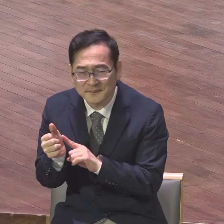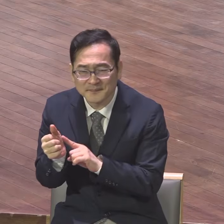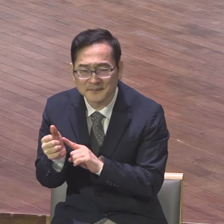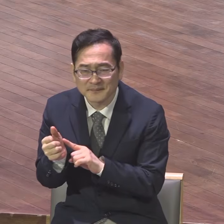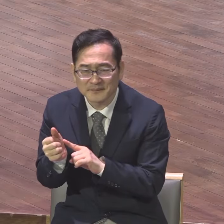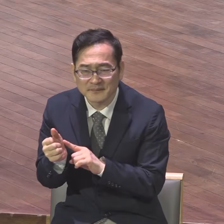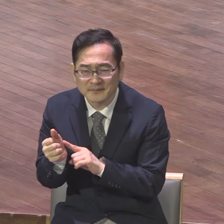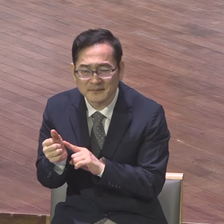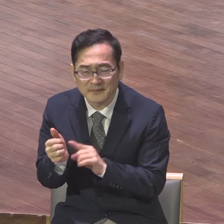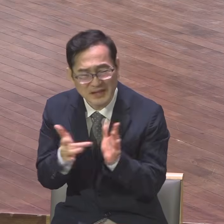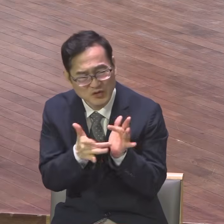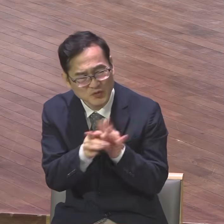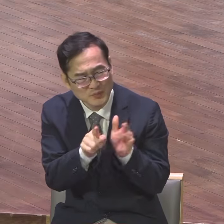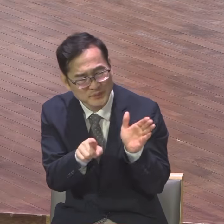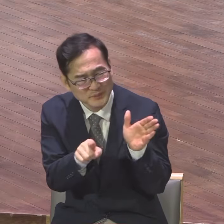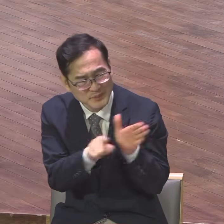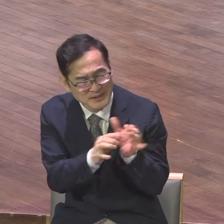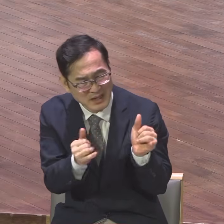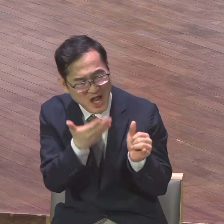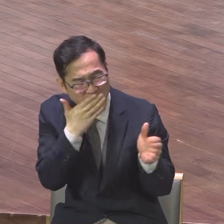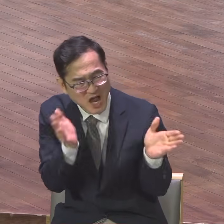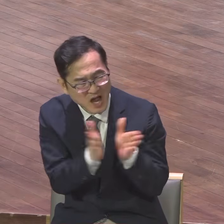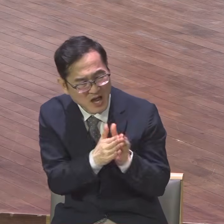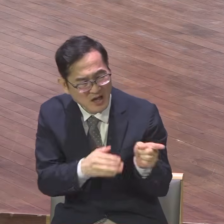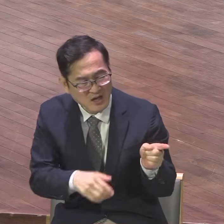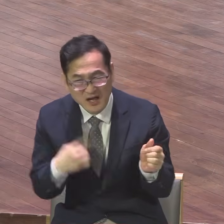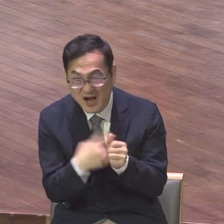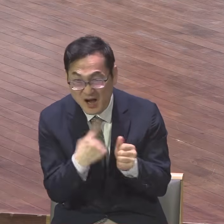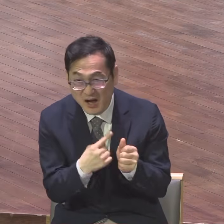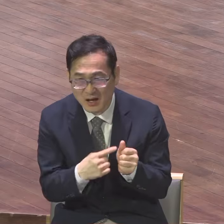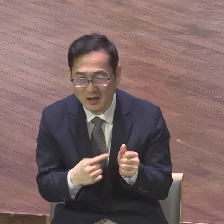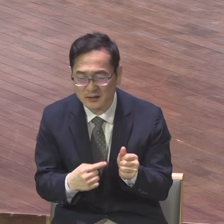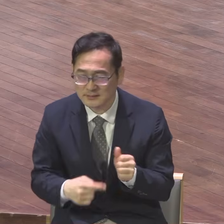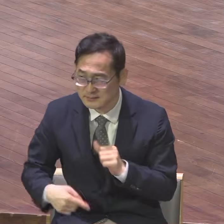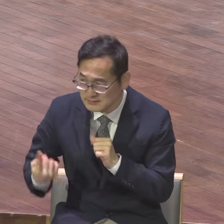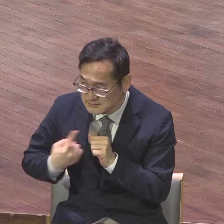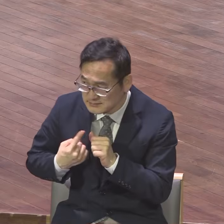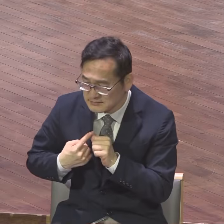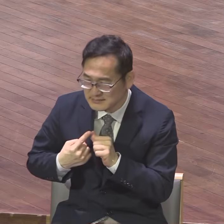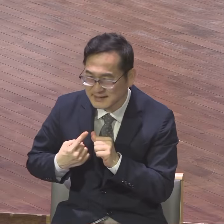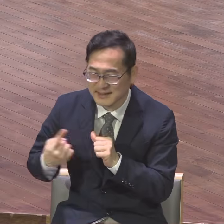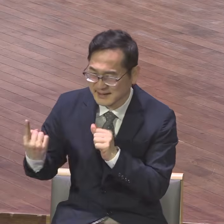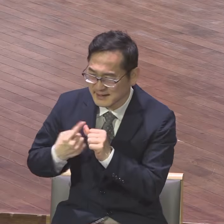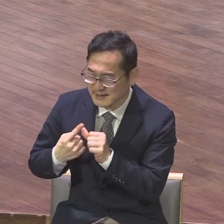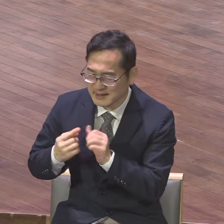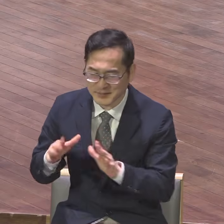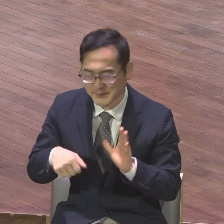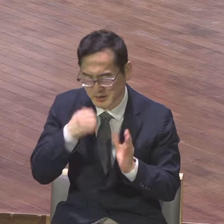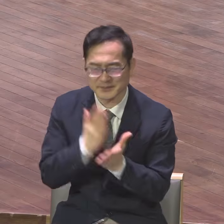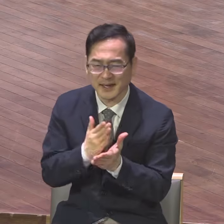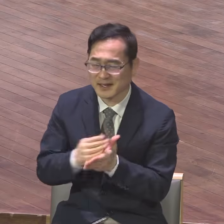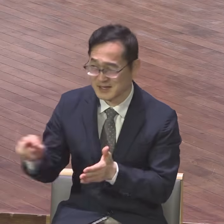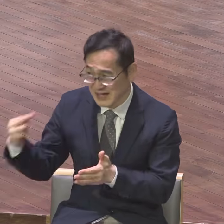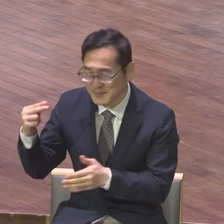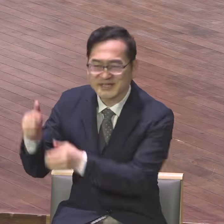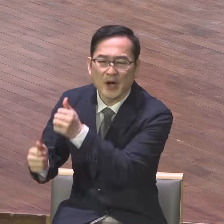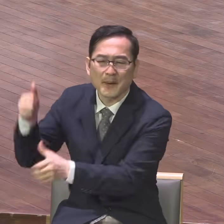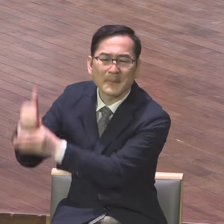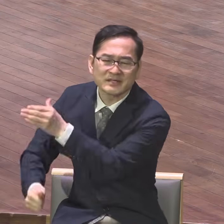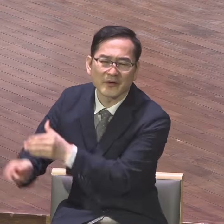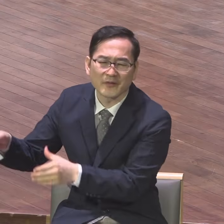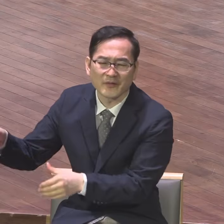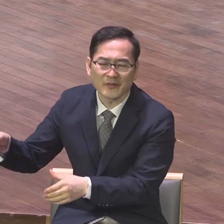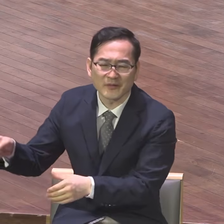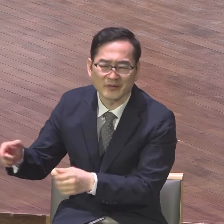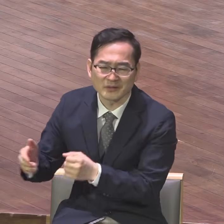먹는 게 낫다. 꼭 그렇게 악착같이 먹을 거 뭐였냐? 덕이 안 되는 거 안 먹는 게 낫다. 여러분 잘